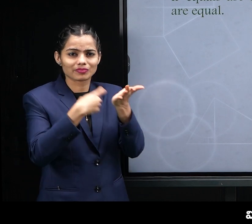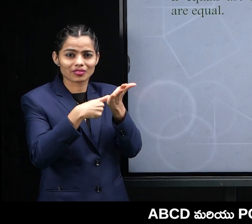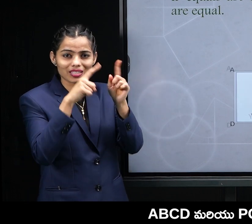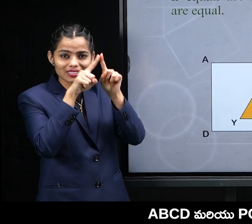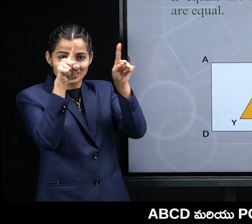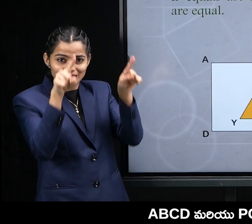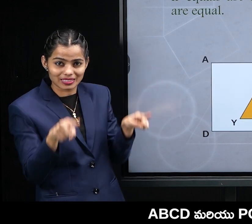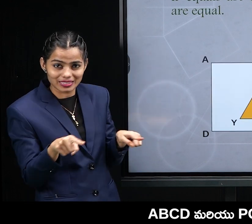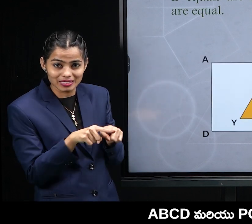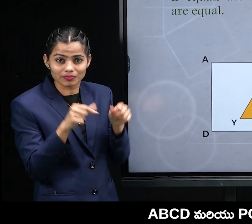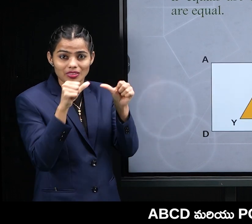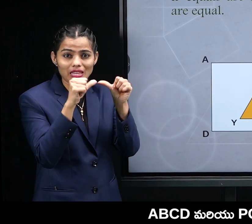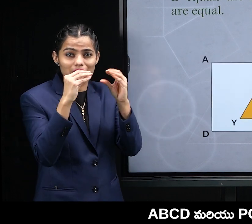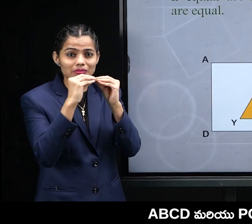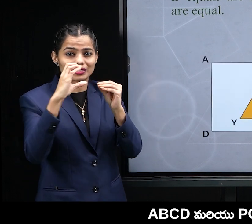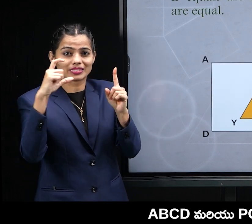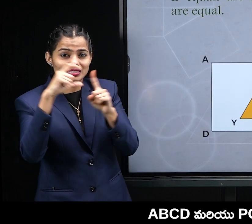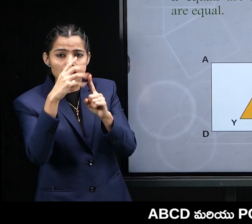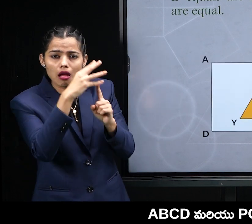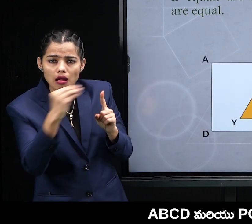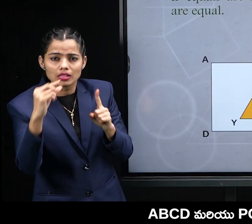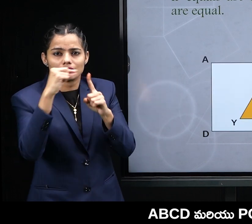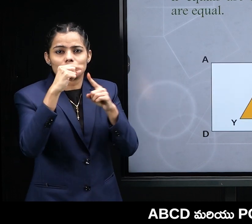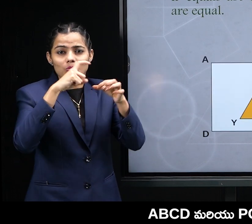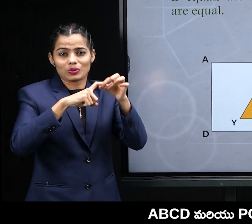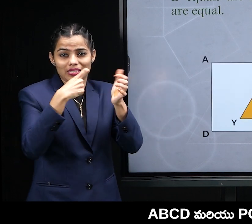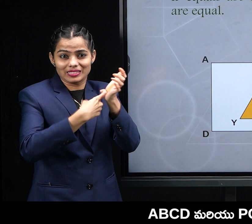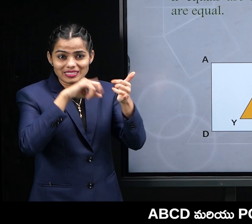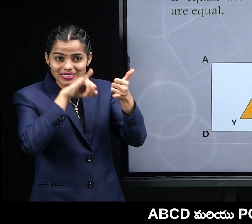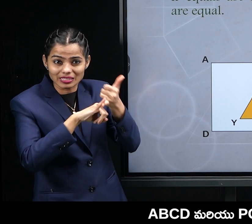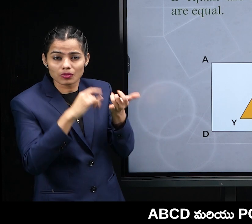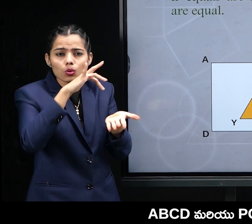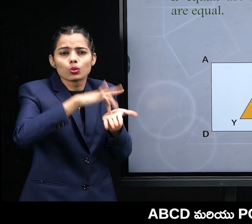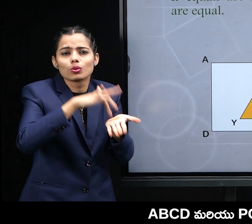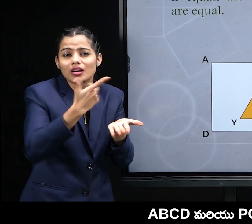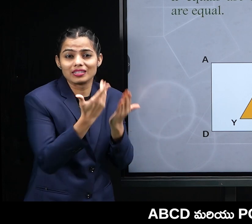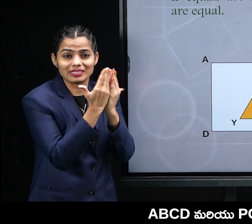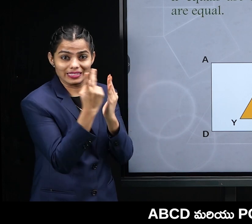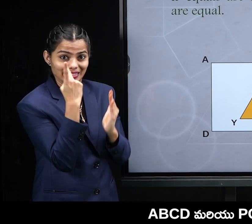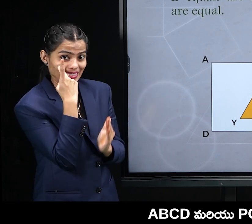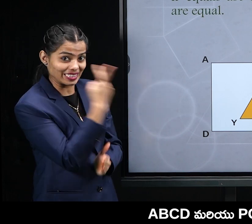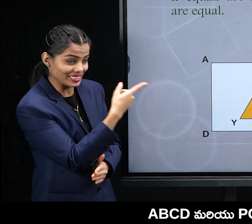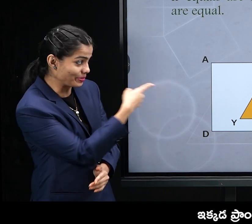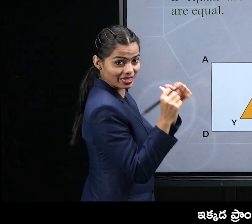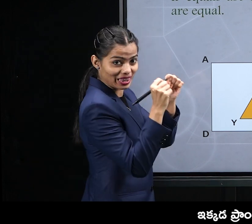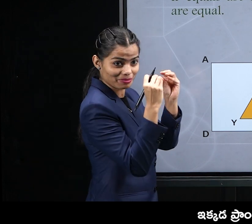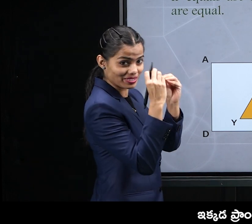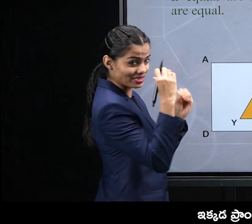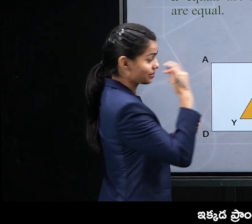ABCD మరయు PQRS దీర్గ చత్రస్రాలను పరిగనించండే ఇక్కడ